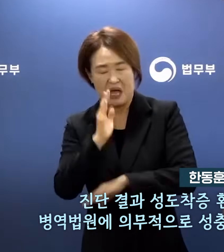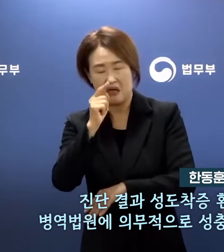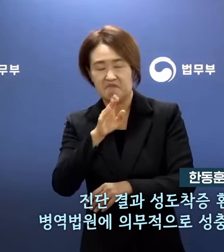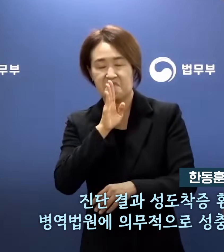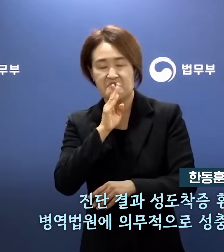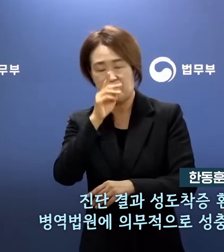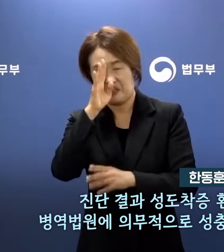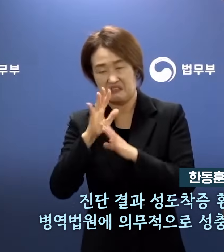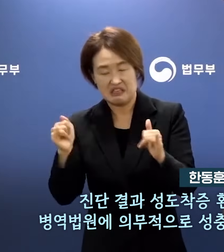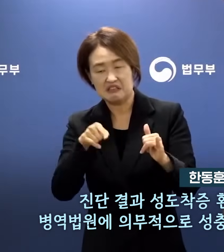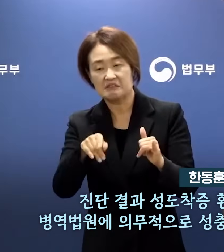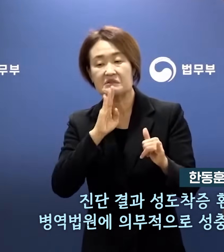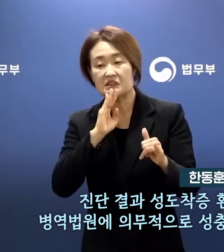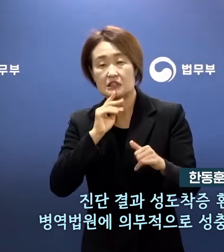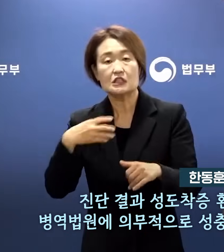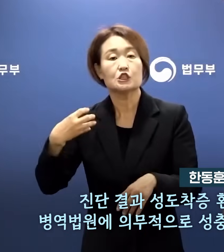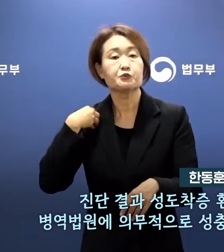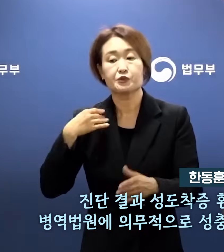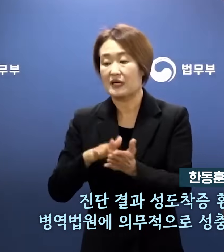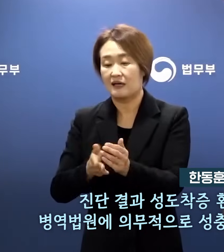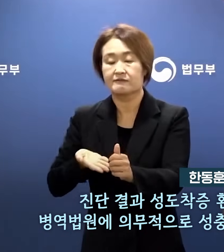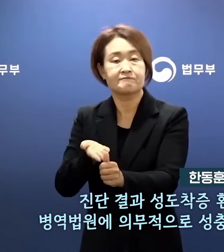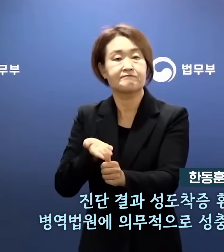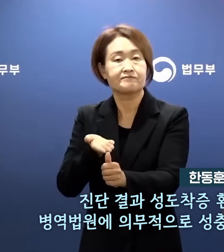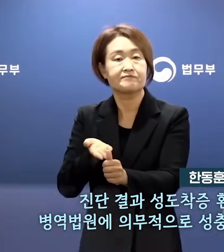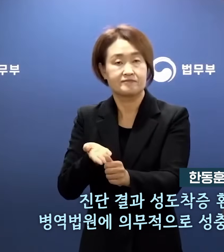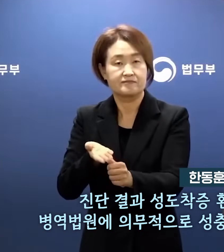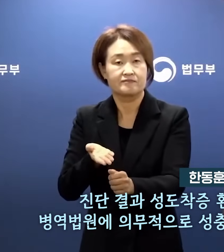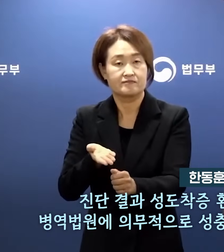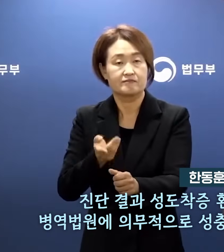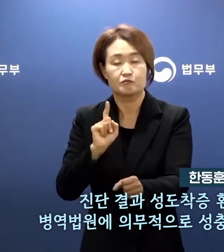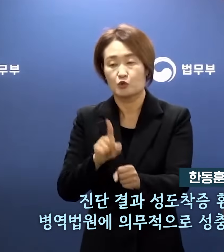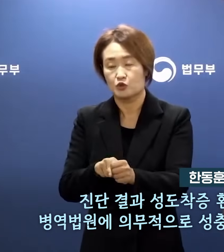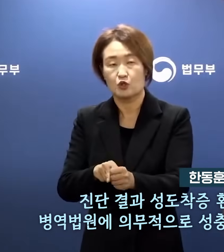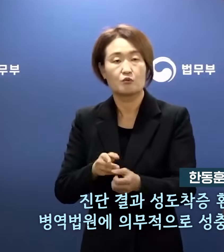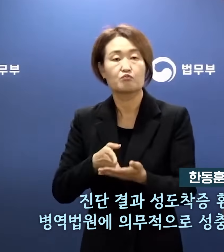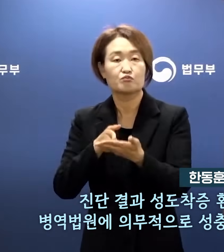법원에 의무적으로 성충동 약물 치료를 청구하게 됩니다.